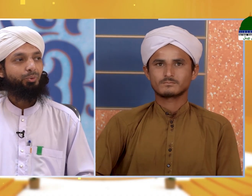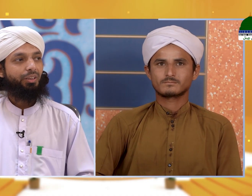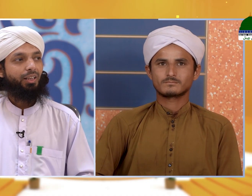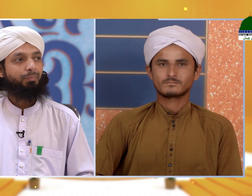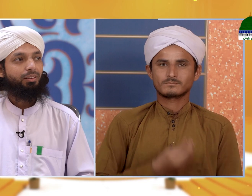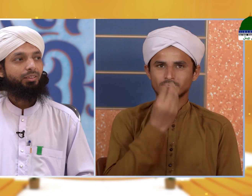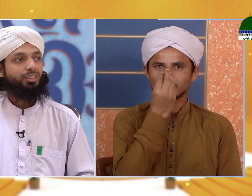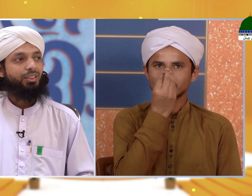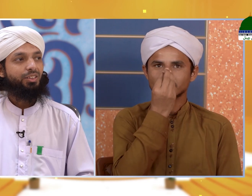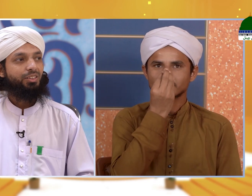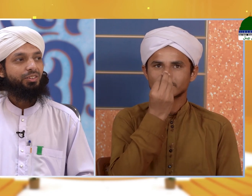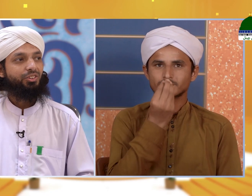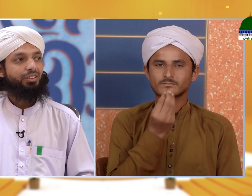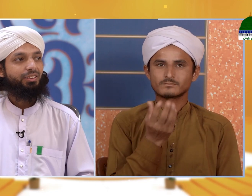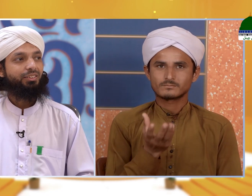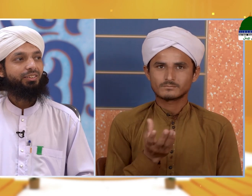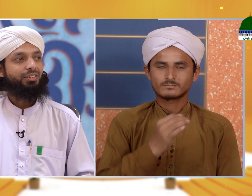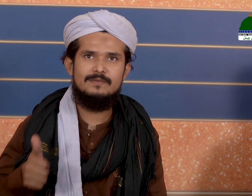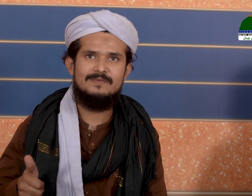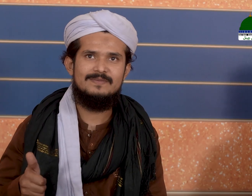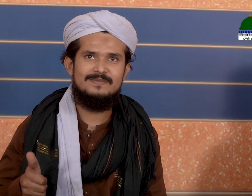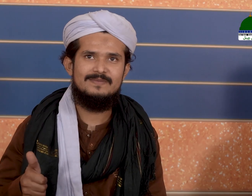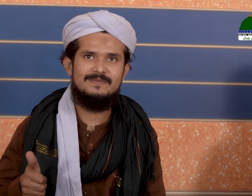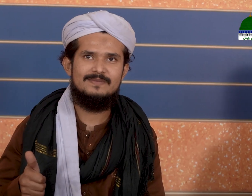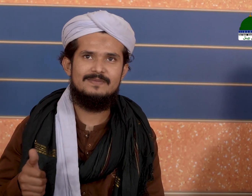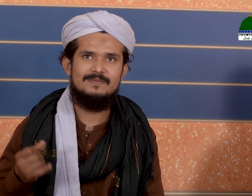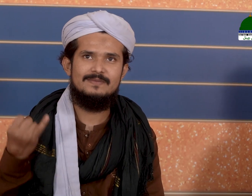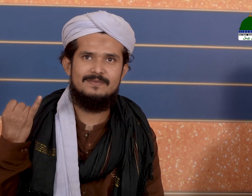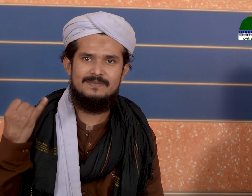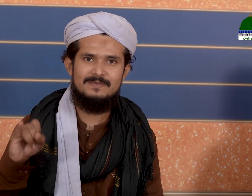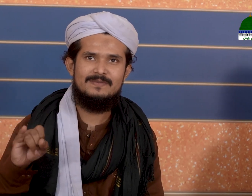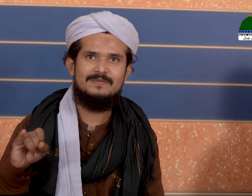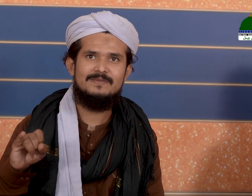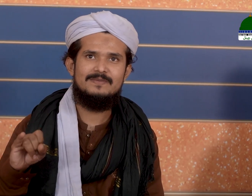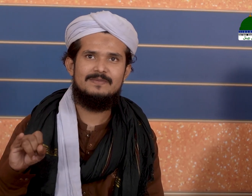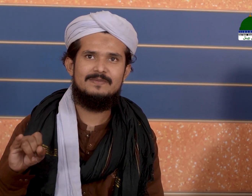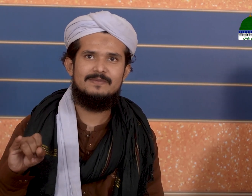برے، عمل، جنت، اچھا، اچھے، برے، برے،